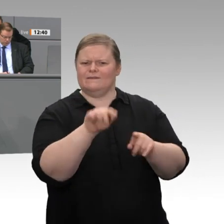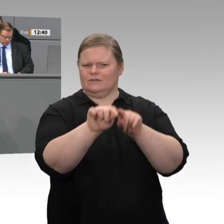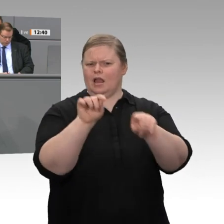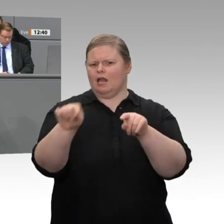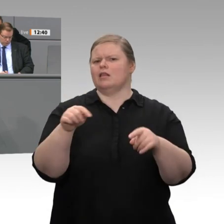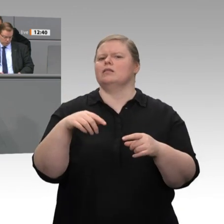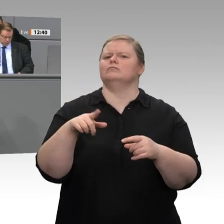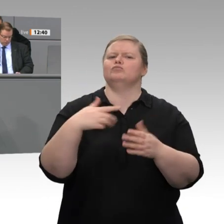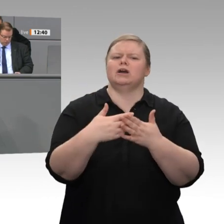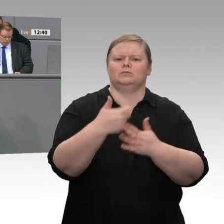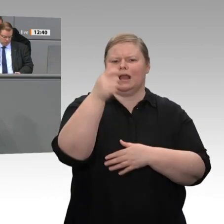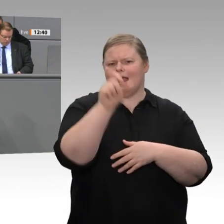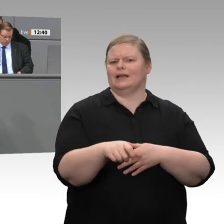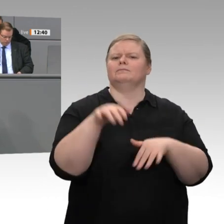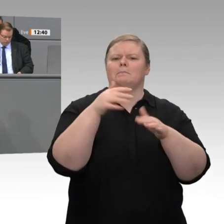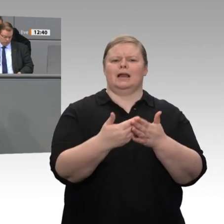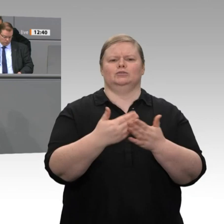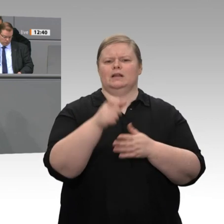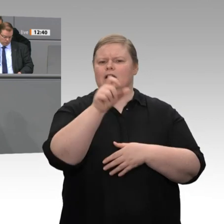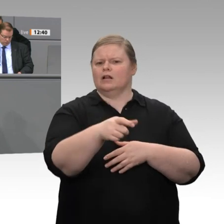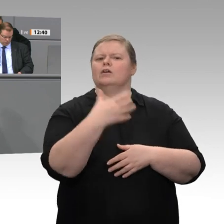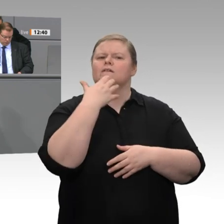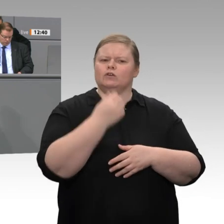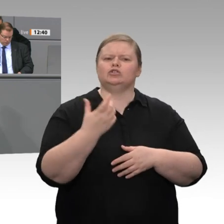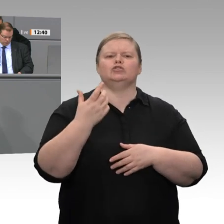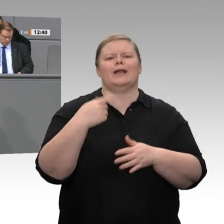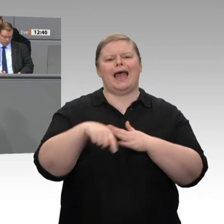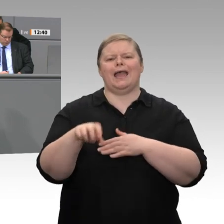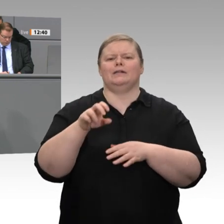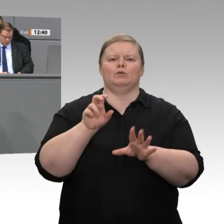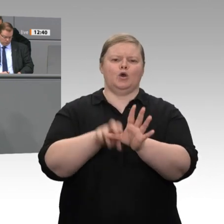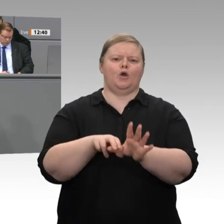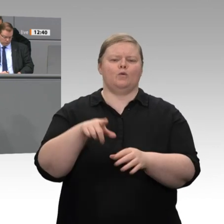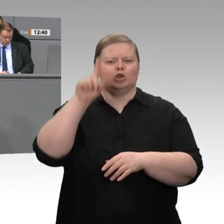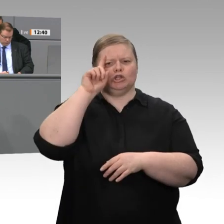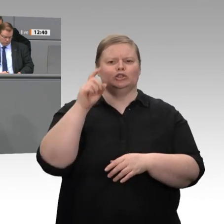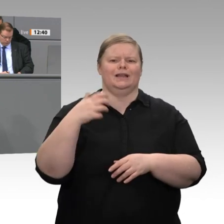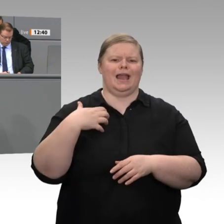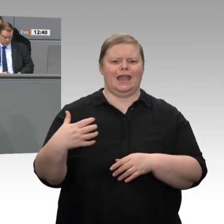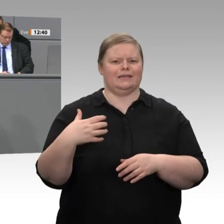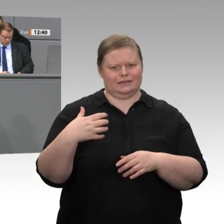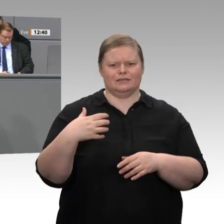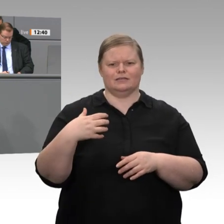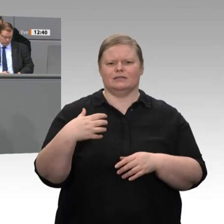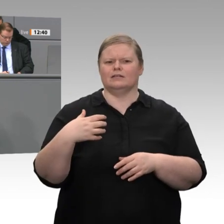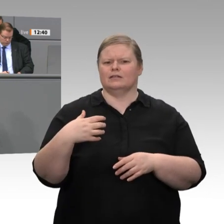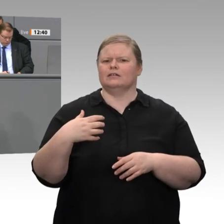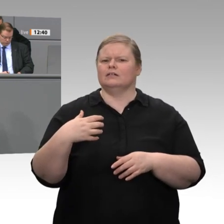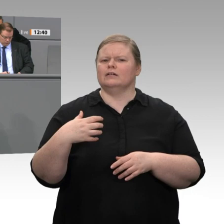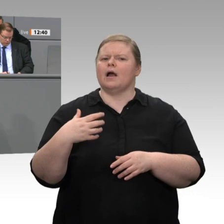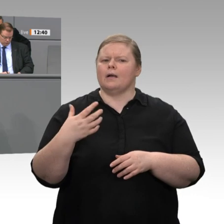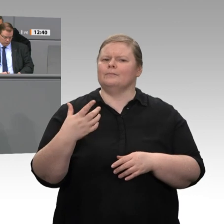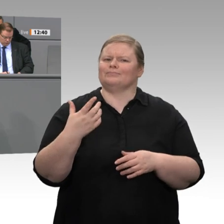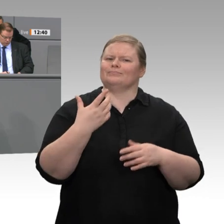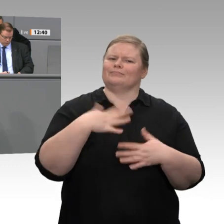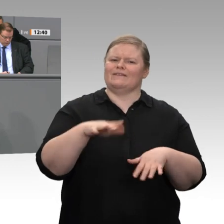eine Einbürgerung von Danzigern in das Deutsche Reich. Dabei hat man aber die jüdischen Mitbürger in